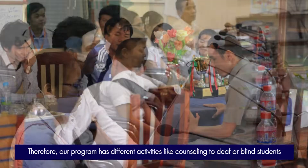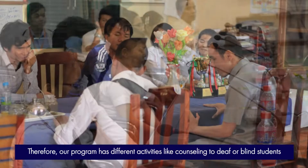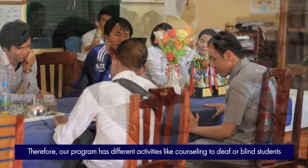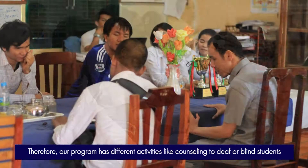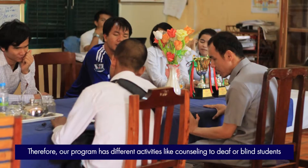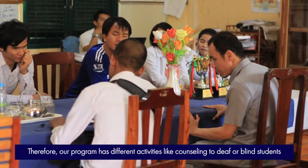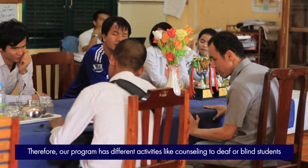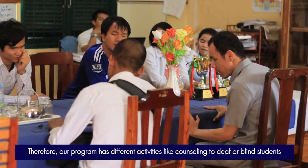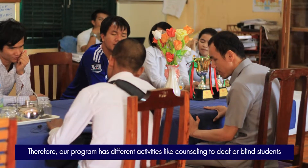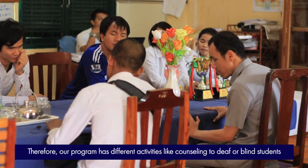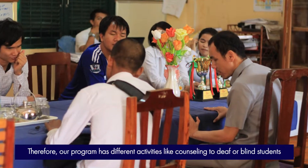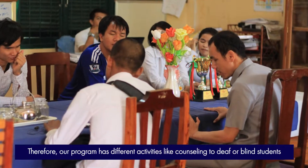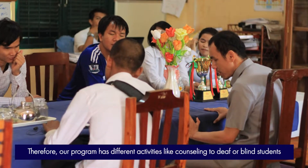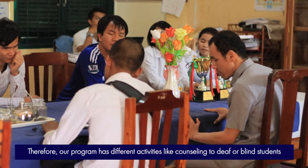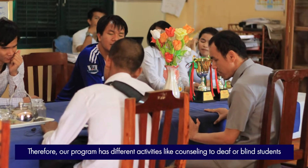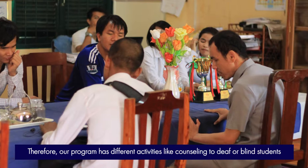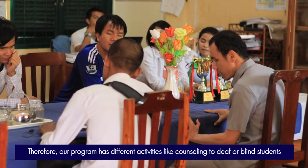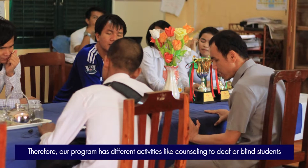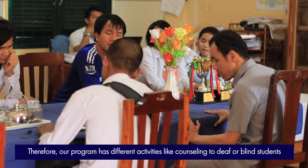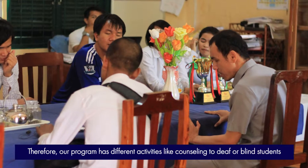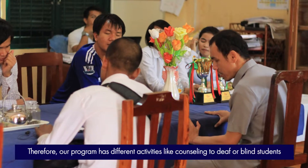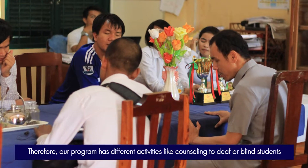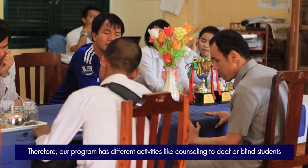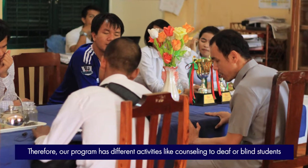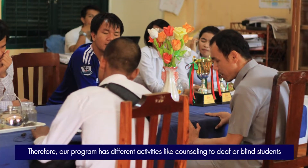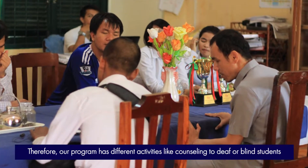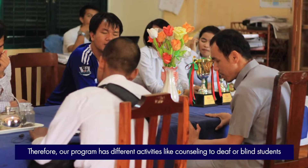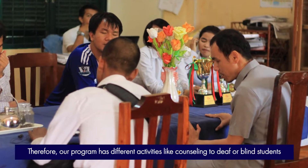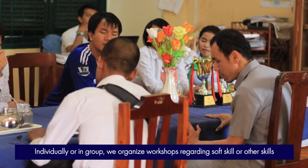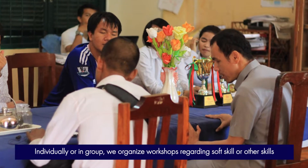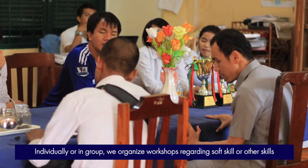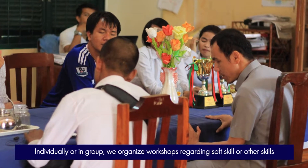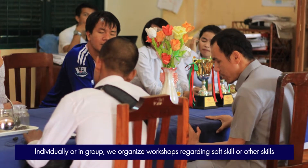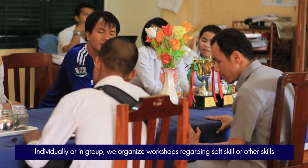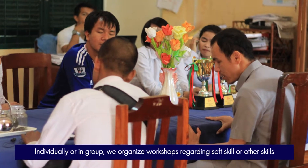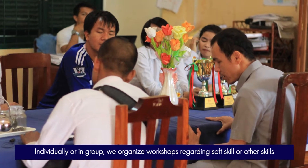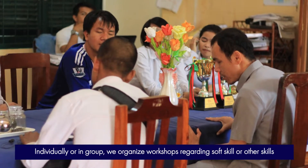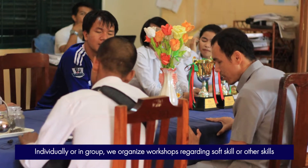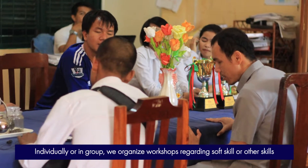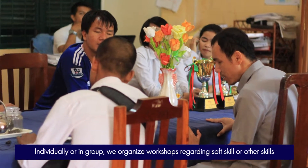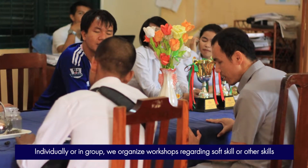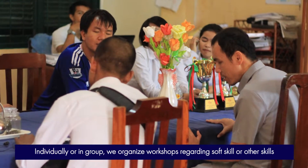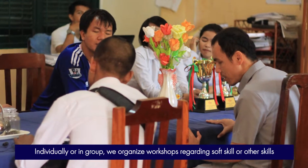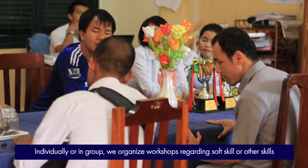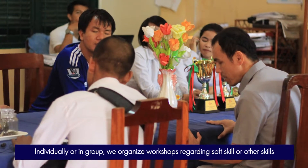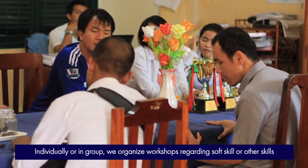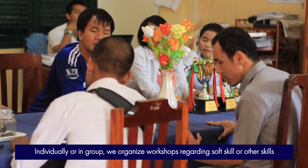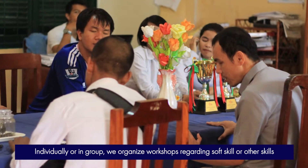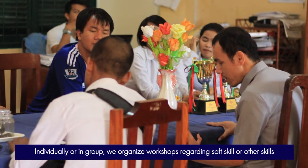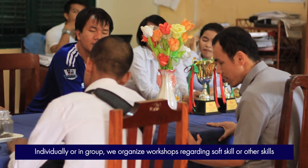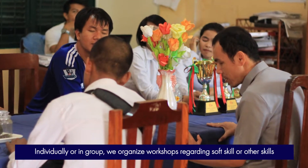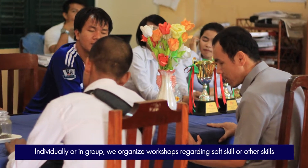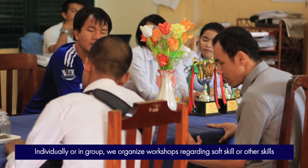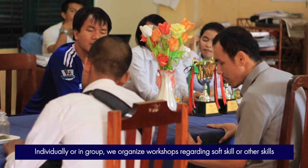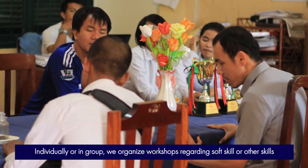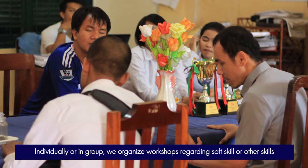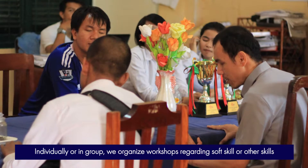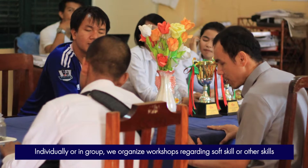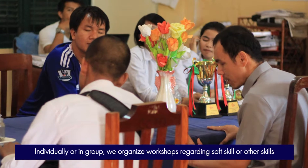phần này rồi có thằng chỉ là cái nào một cô rồi mui có dương điệp chạm chia sự cả sạt la nằm bay mình đo mình đa nơi chấm niệm tuân